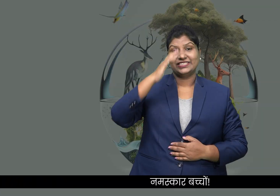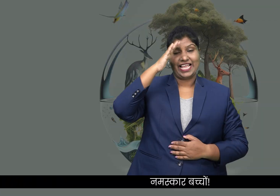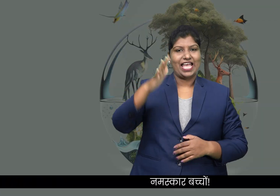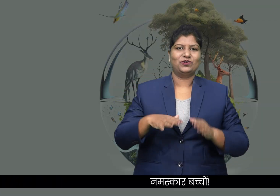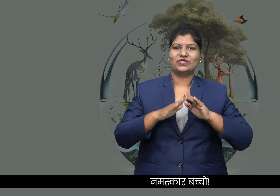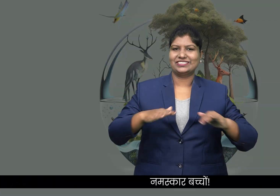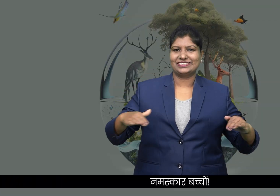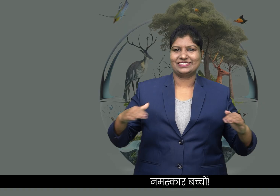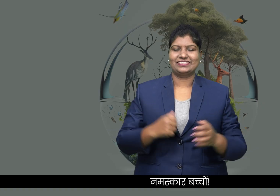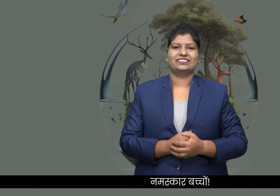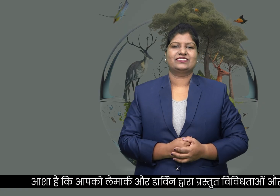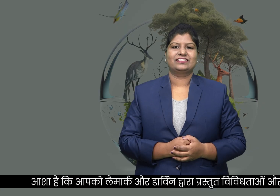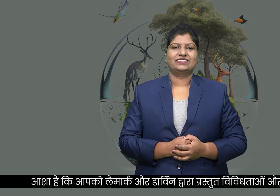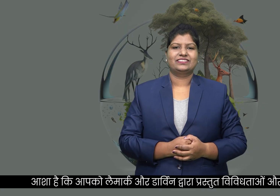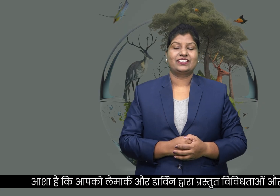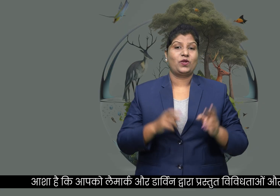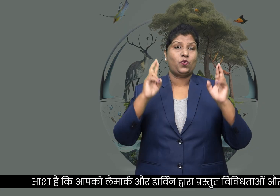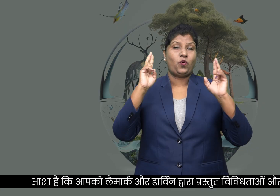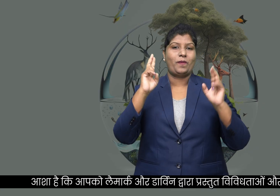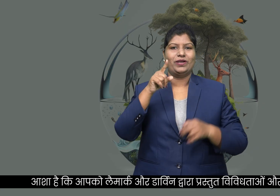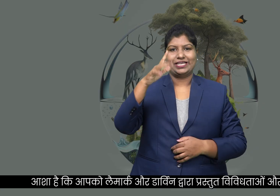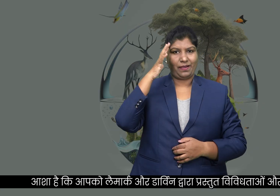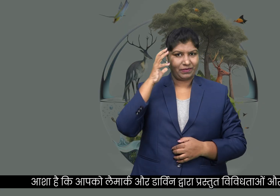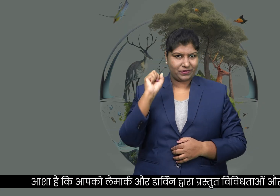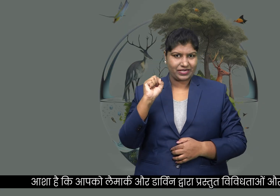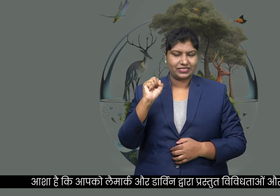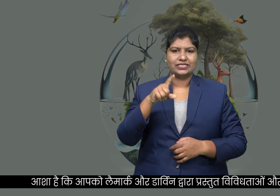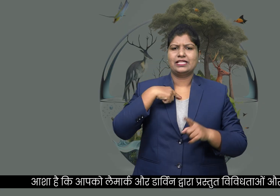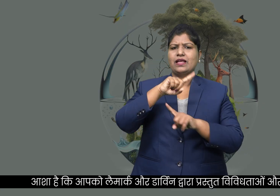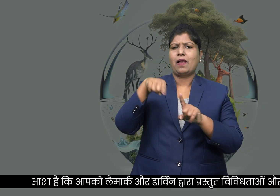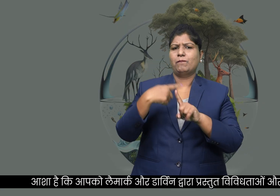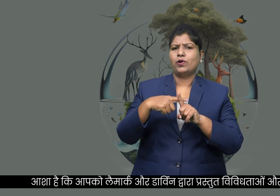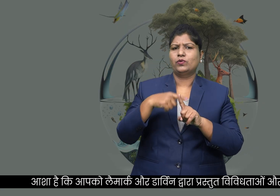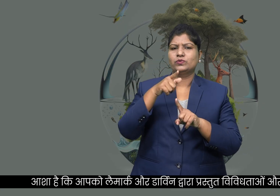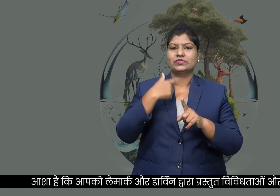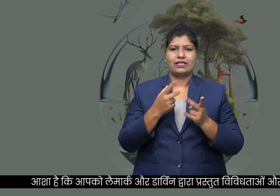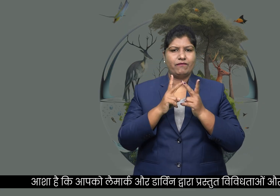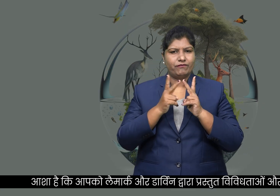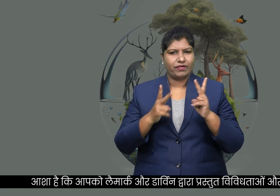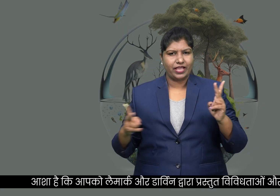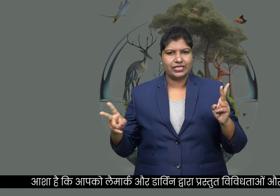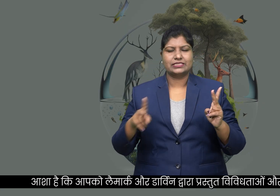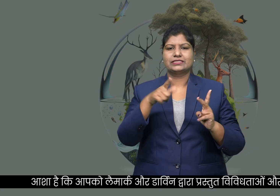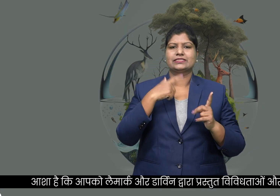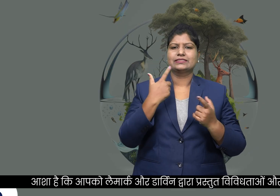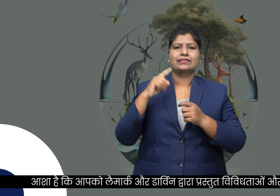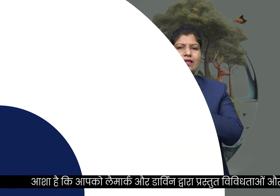बच्चों, आशा है कि आपको लैमार्क और डार्विन द्वारा प्रस्तुत विविधताओं और